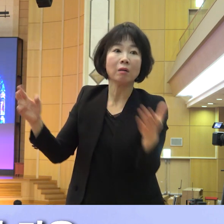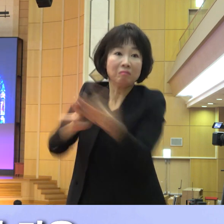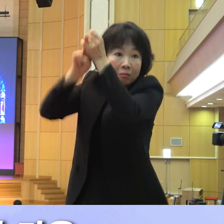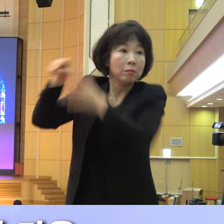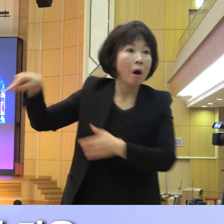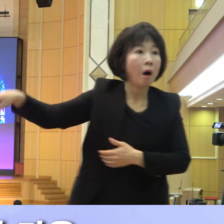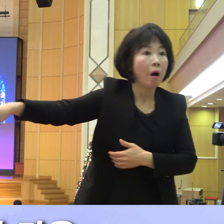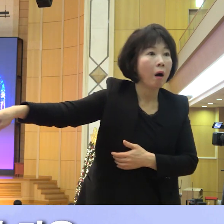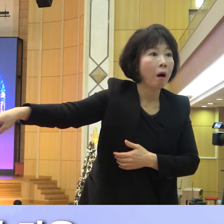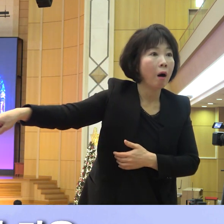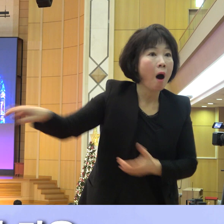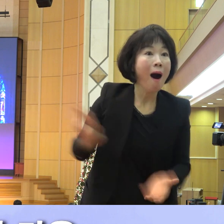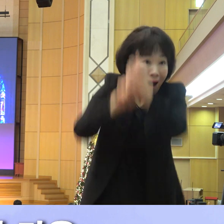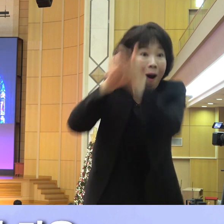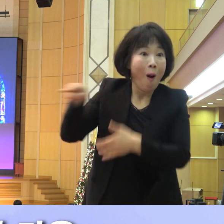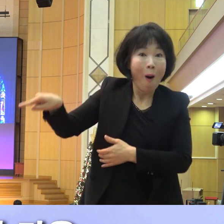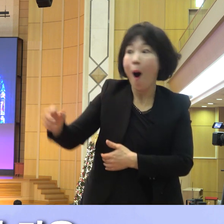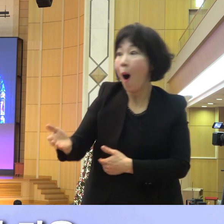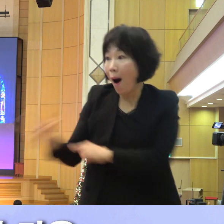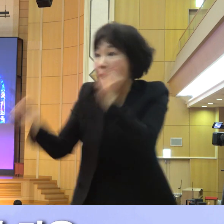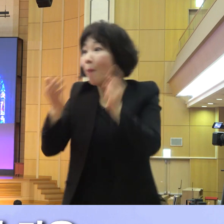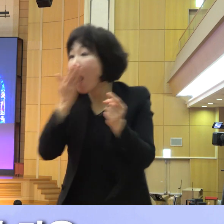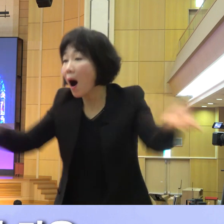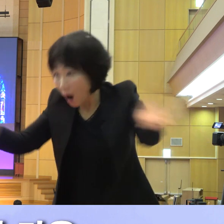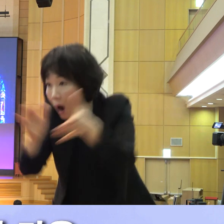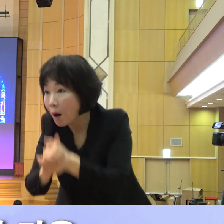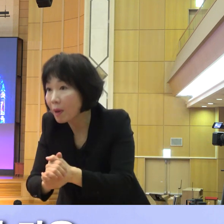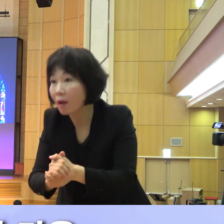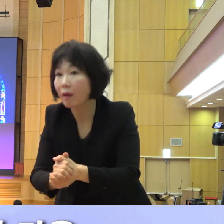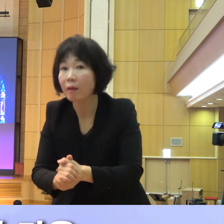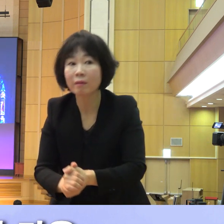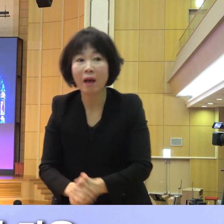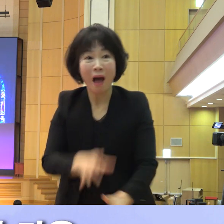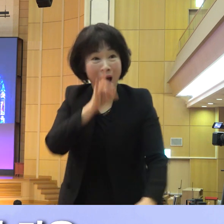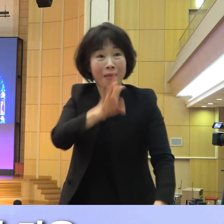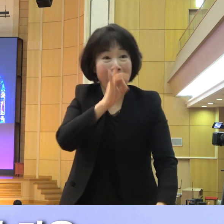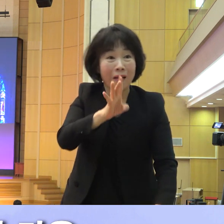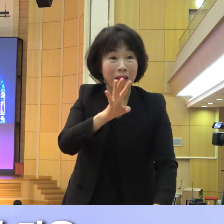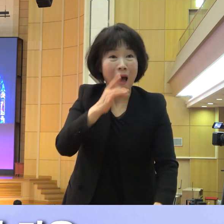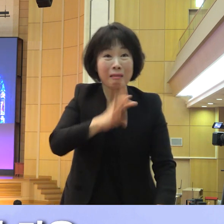안 되는 건 뻔한 건데도 안 되는 줄 알면서도